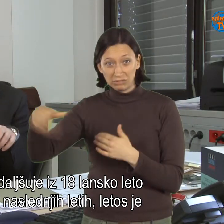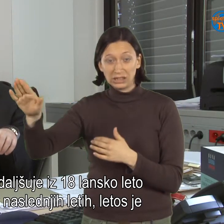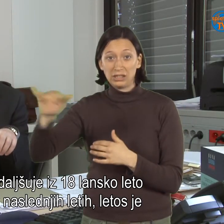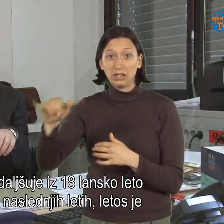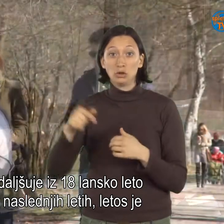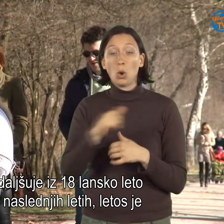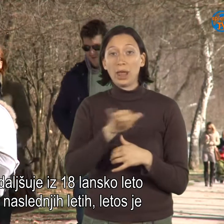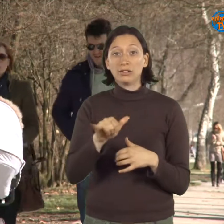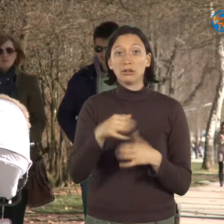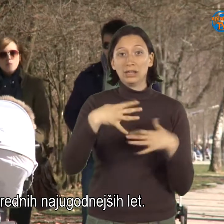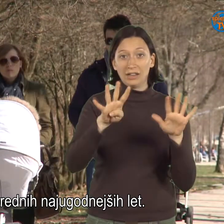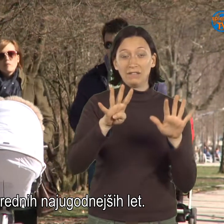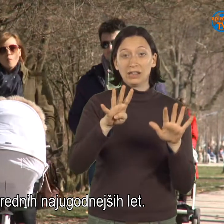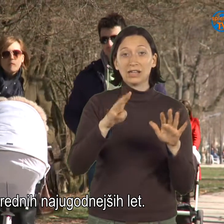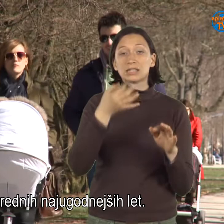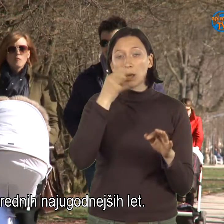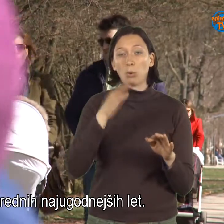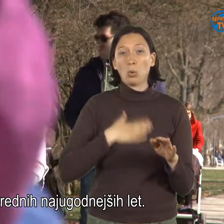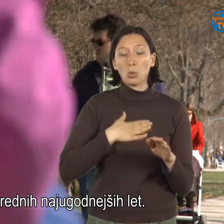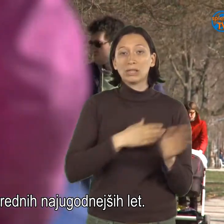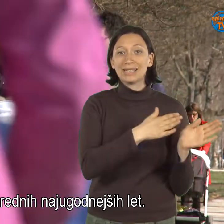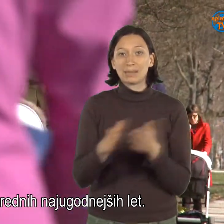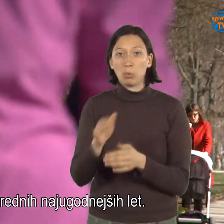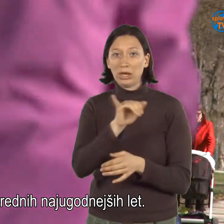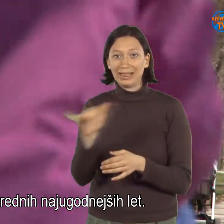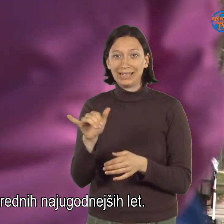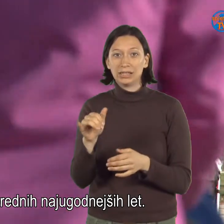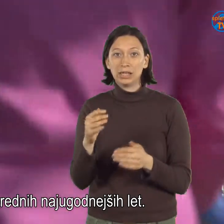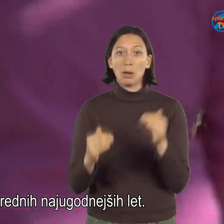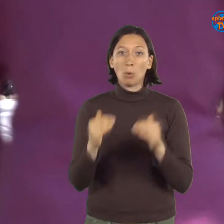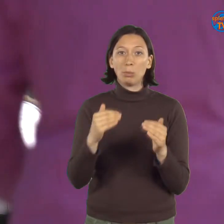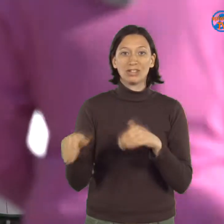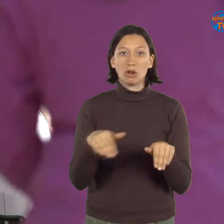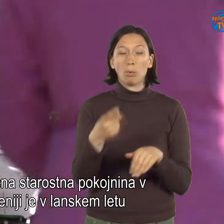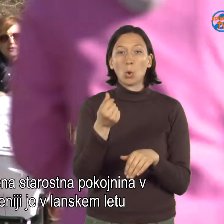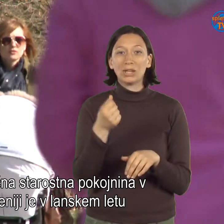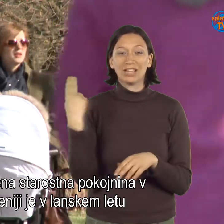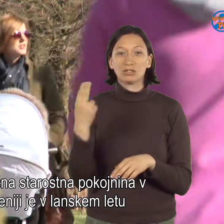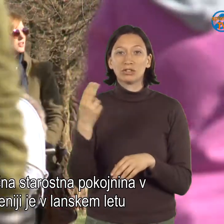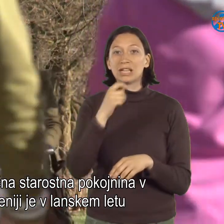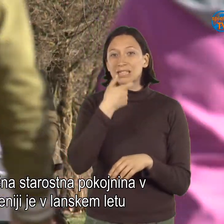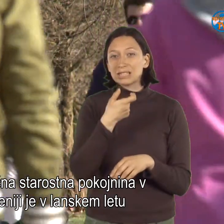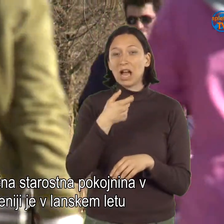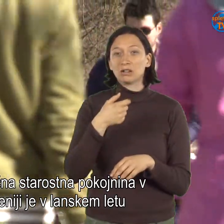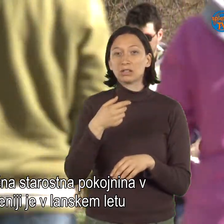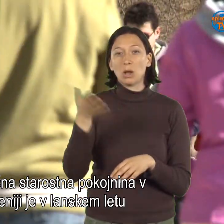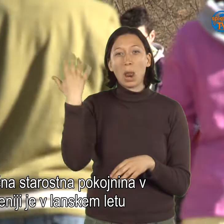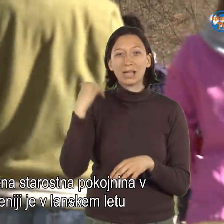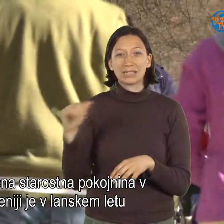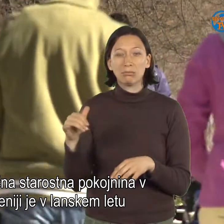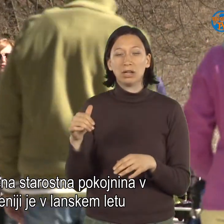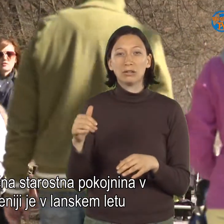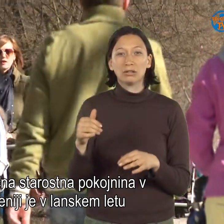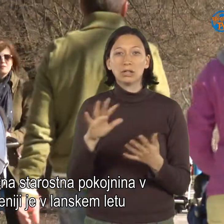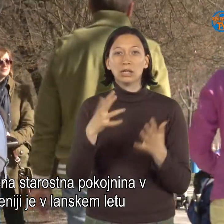letih, letos je 19 zaporednih najugodnejših let. Povprečna pokojnina v Sloveniji je starostna, je v